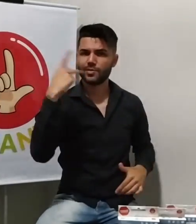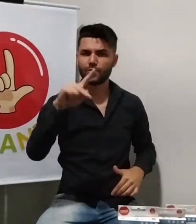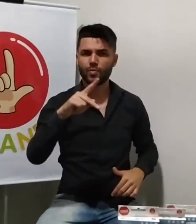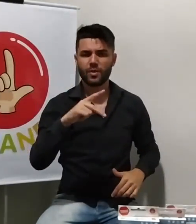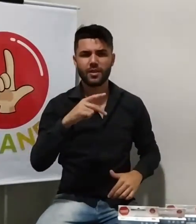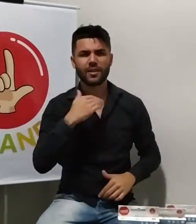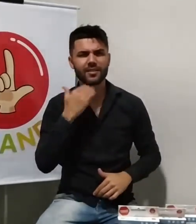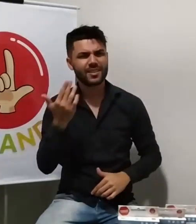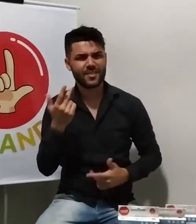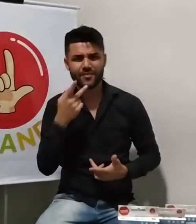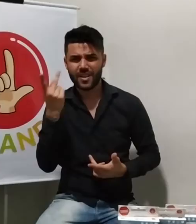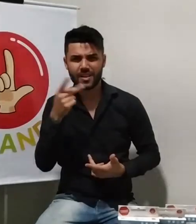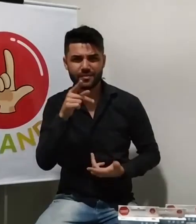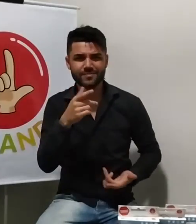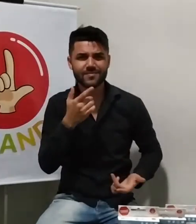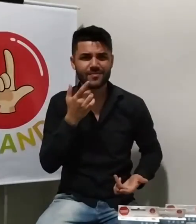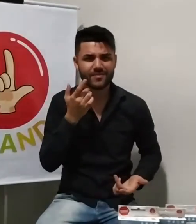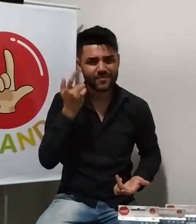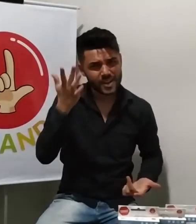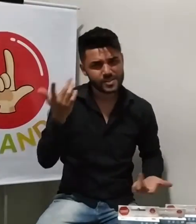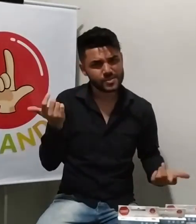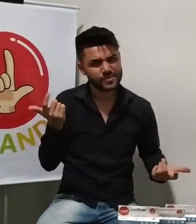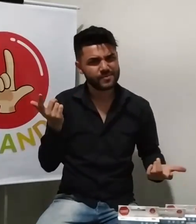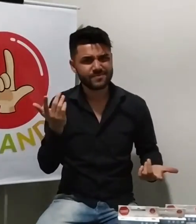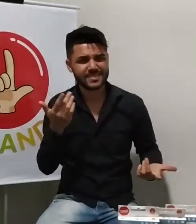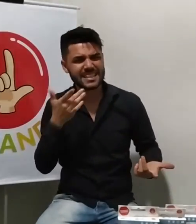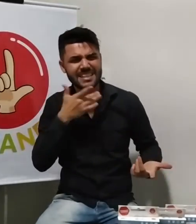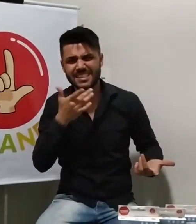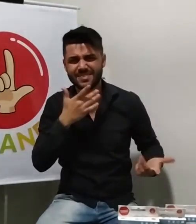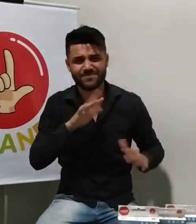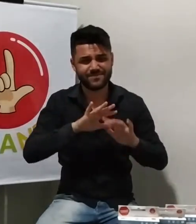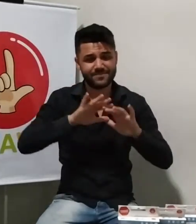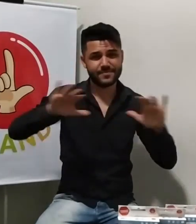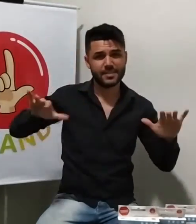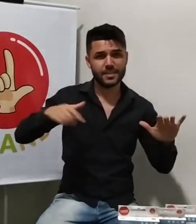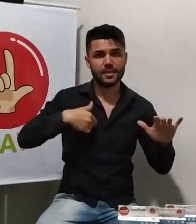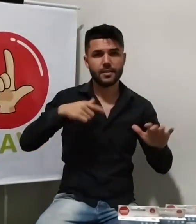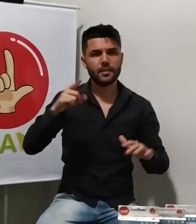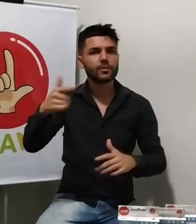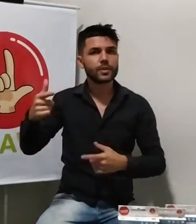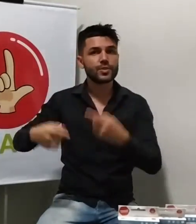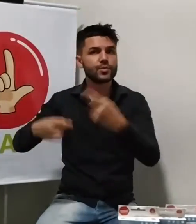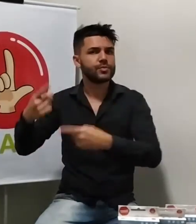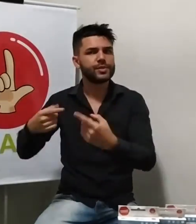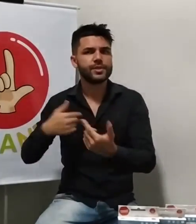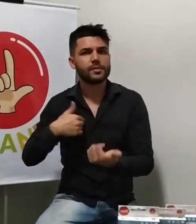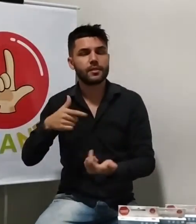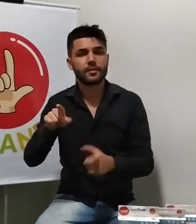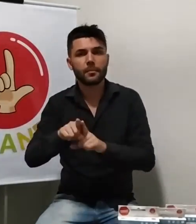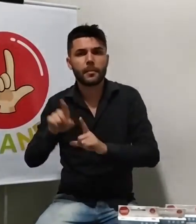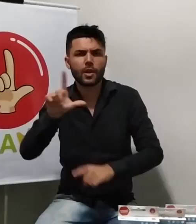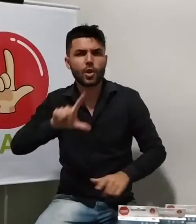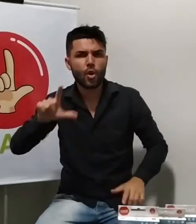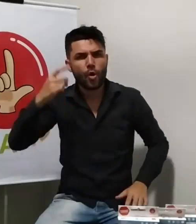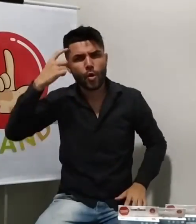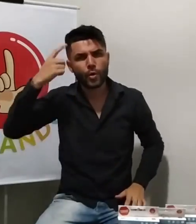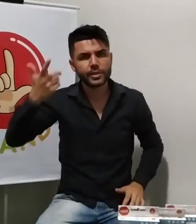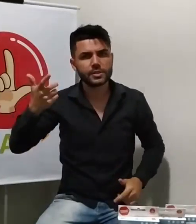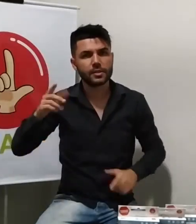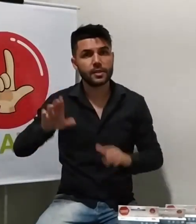duro. Ninguém está dizendo que é justo. Às vezes você vai lidar com muita injustiça. Ninguém está dizendo para você que às vezes vai ter lógica. Às vezes você vai lidar com muitas contradições. Aliás, esse mundo